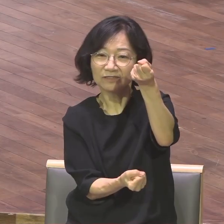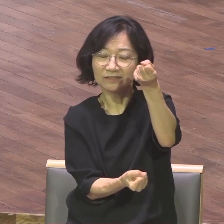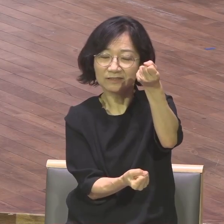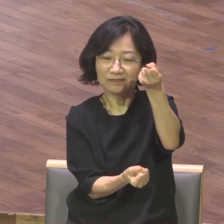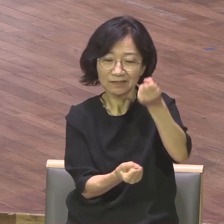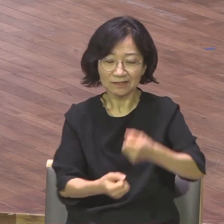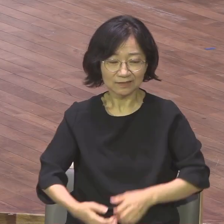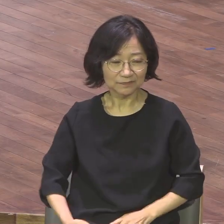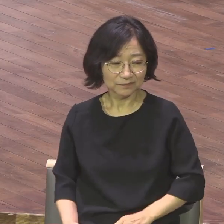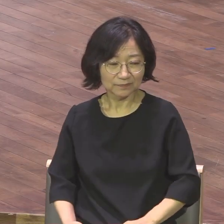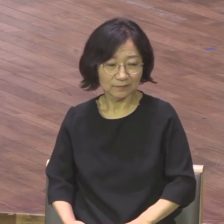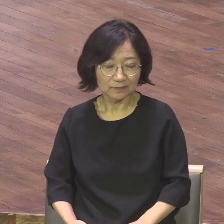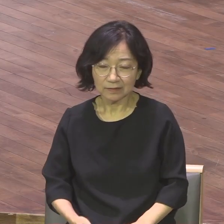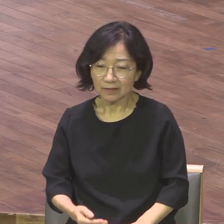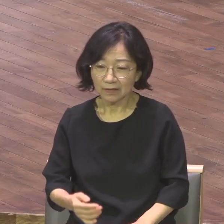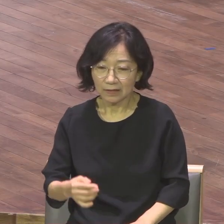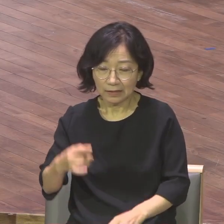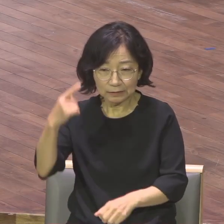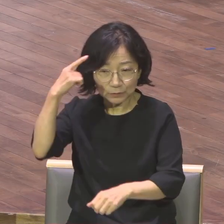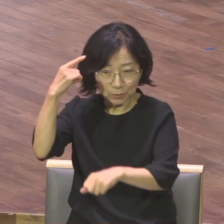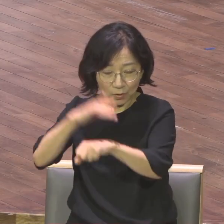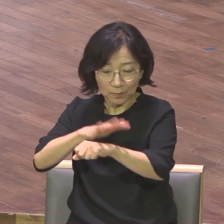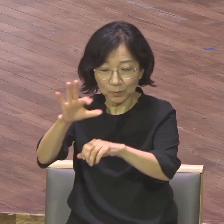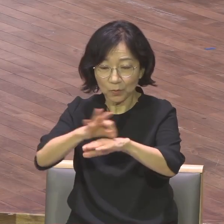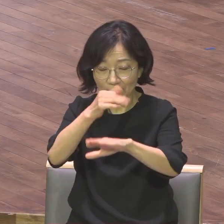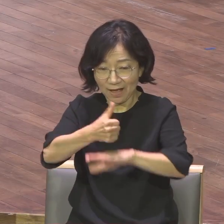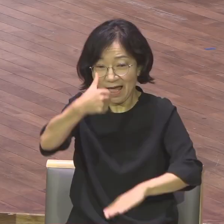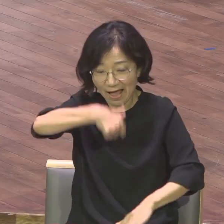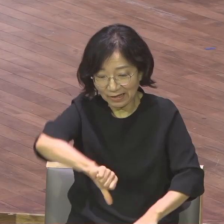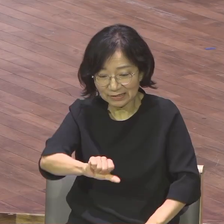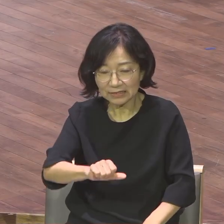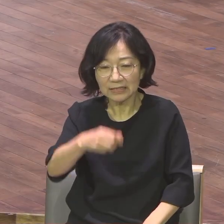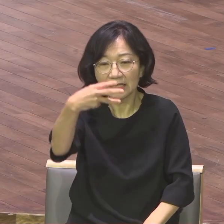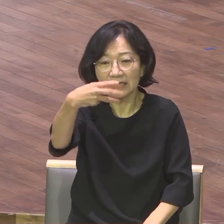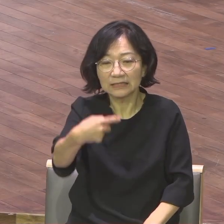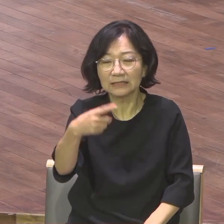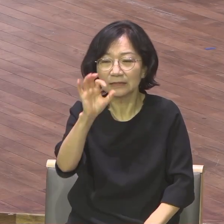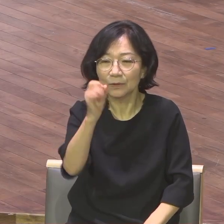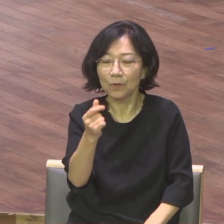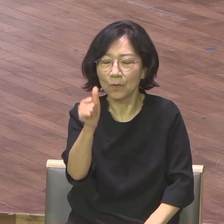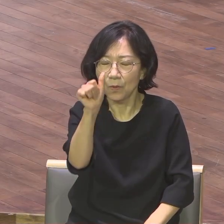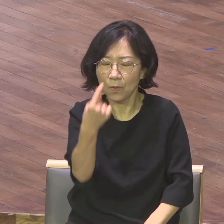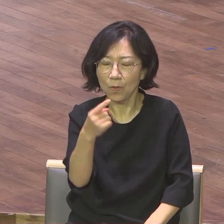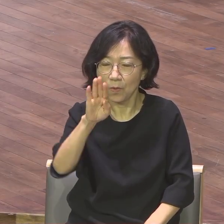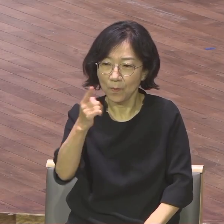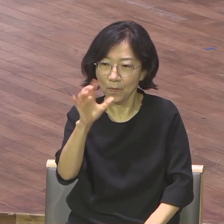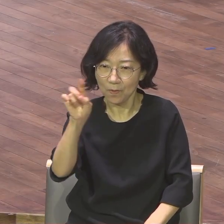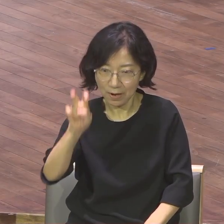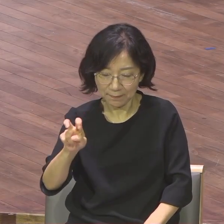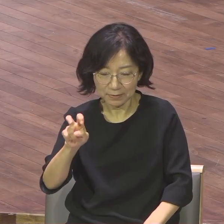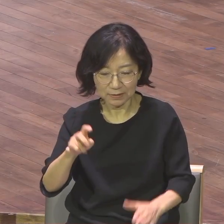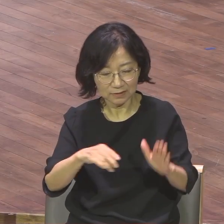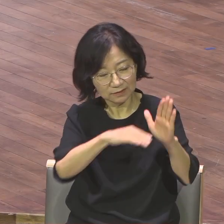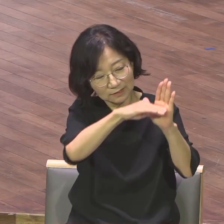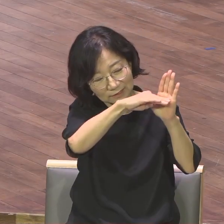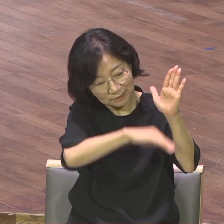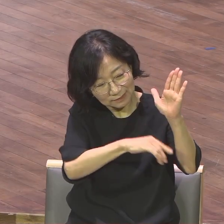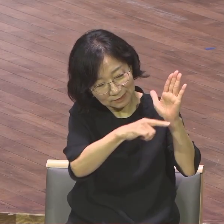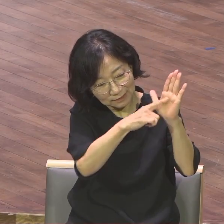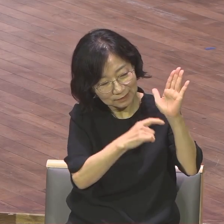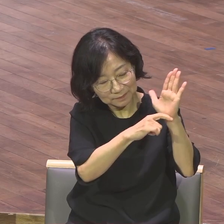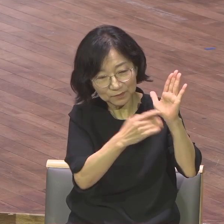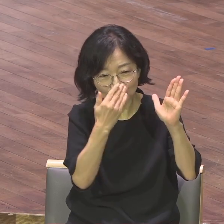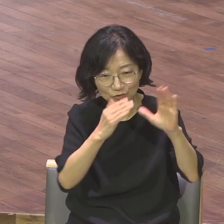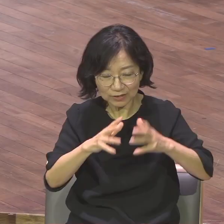자, 솔로몬의 아들이 르호보암이 이제 남유다를 그렇게 다스리게 되고, 북이스라엘은 그